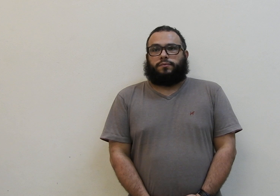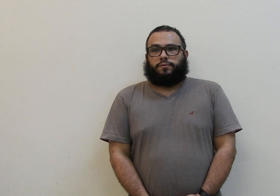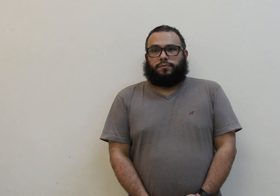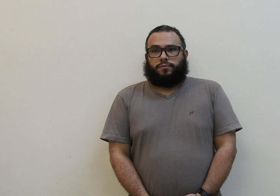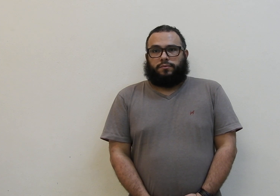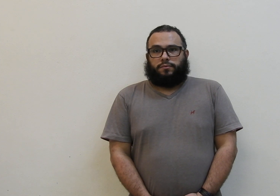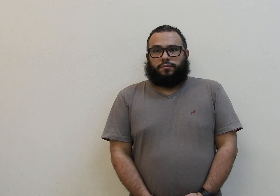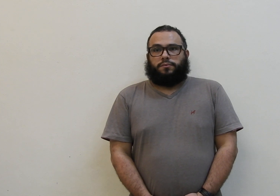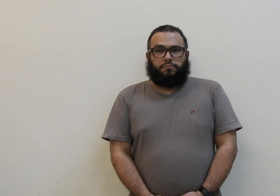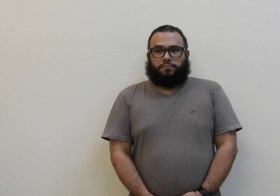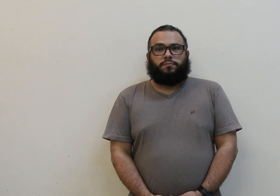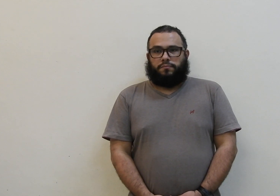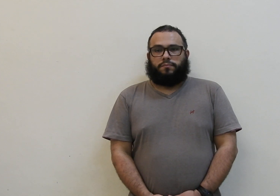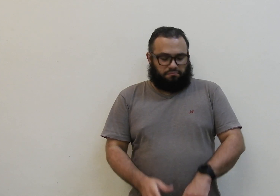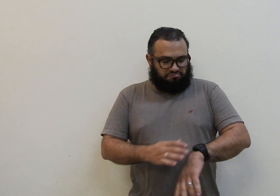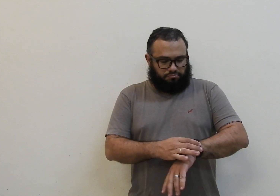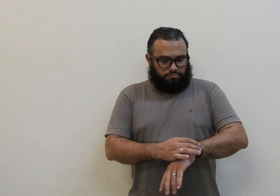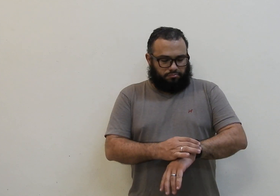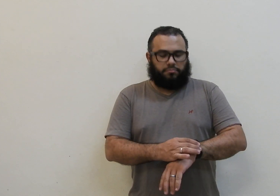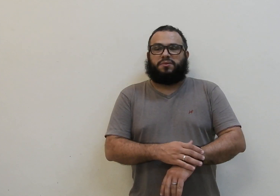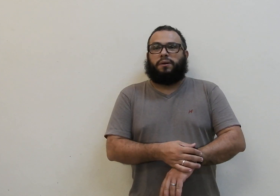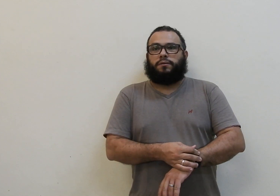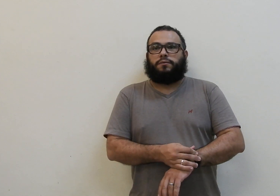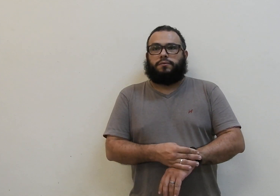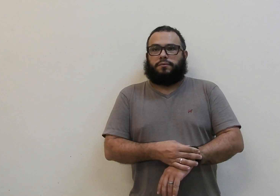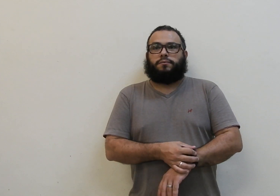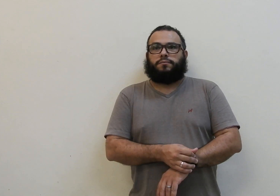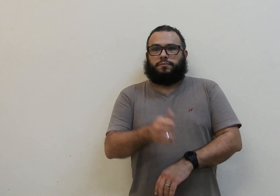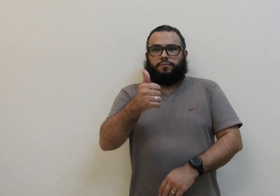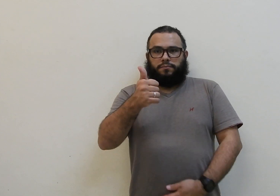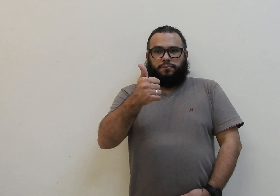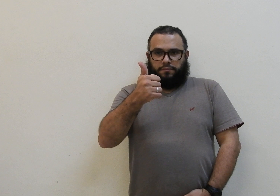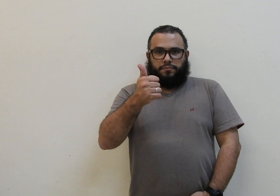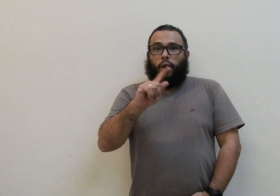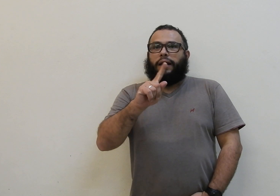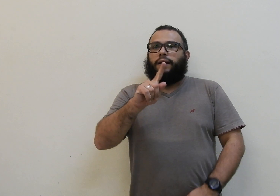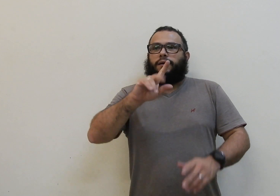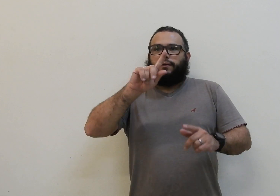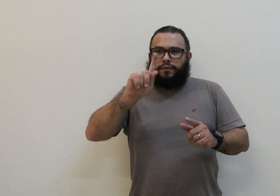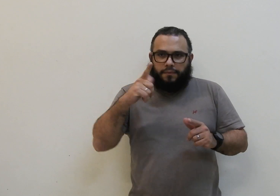Tem 26 minutos só. Que sobra na memória.